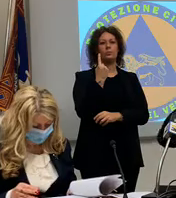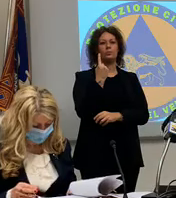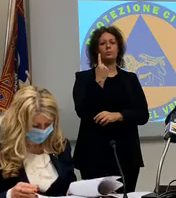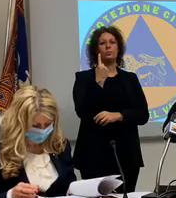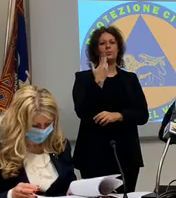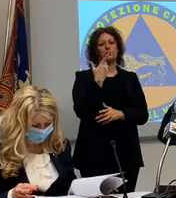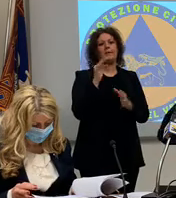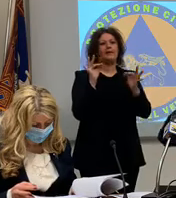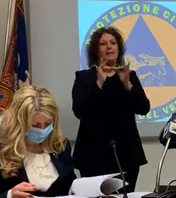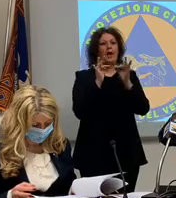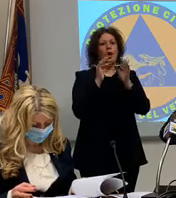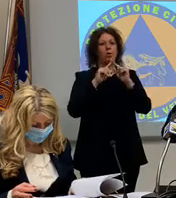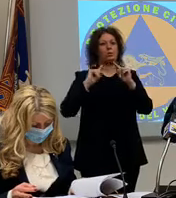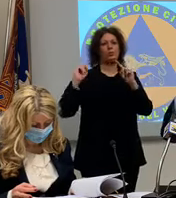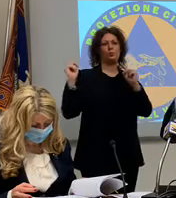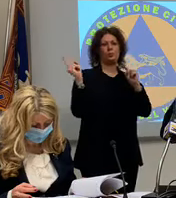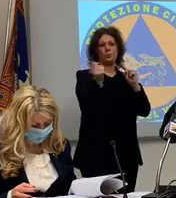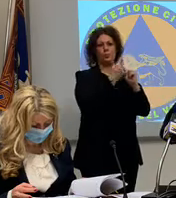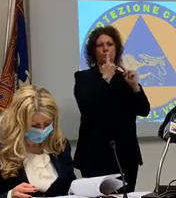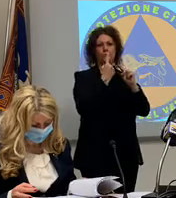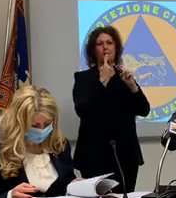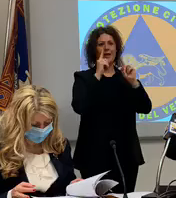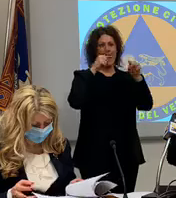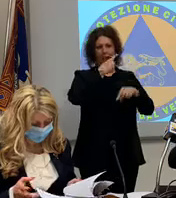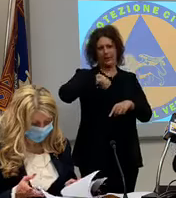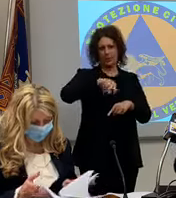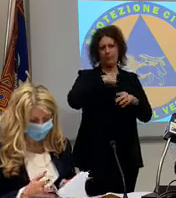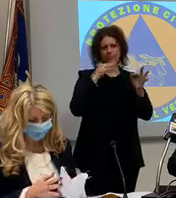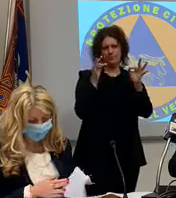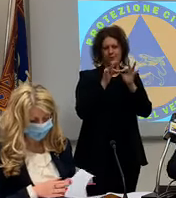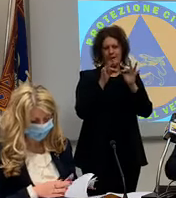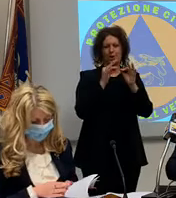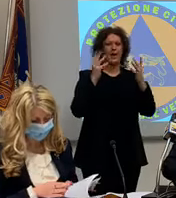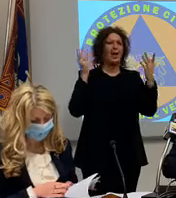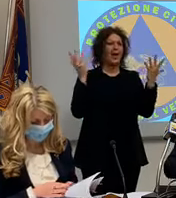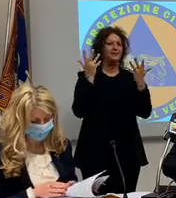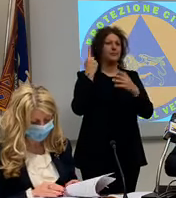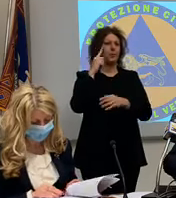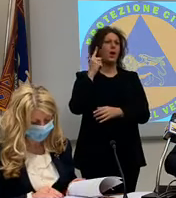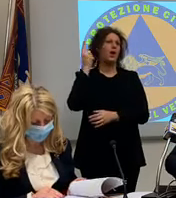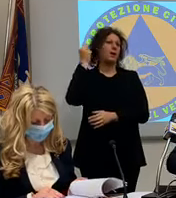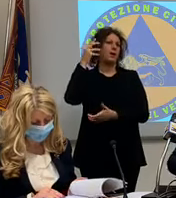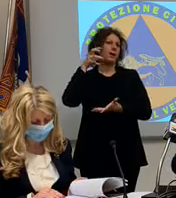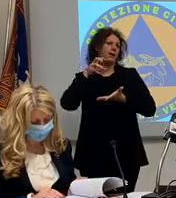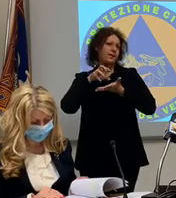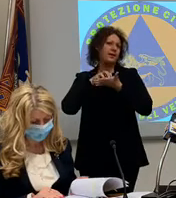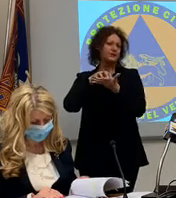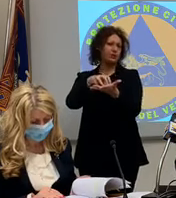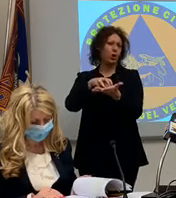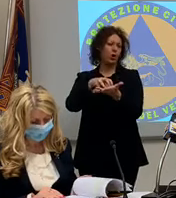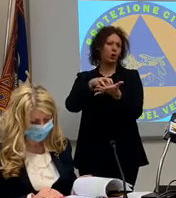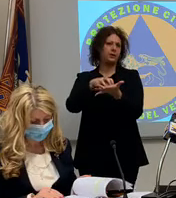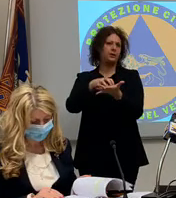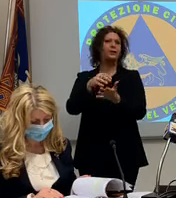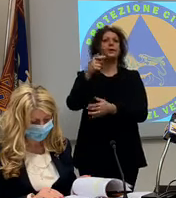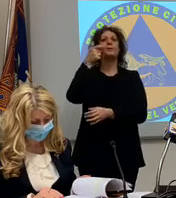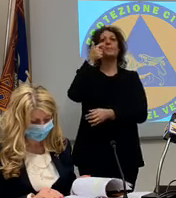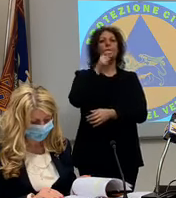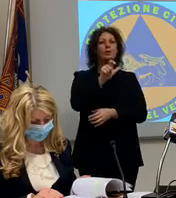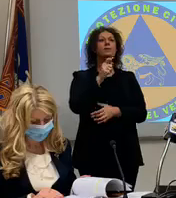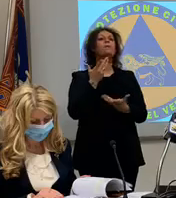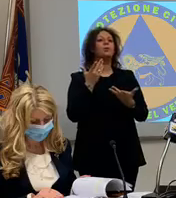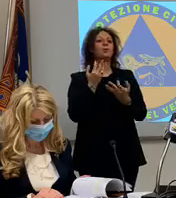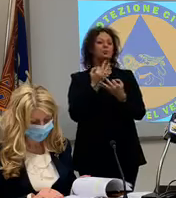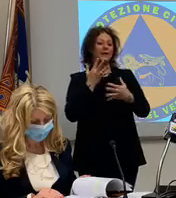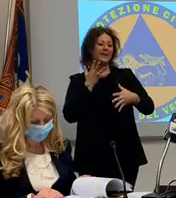noi compresi voi compresi è quello dei Ristori cioè Giustamente tutti dicono Vabbè le misure sono diamente proporzionali alla quantità di